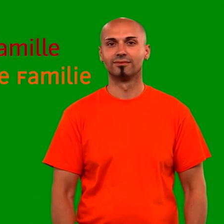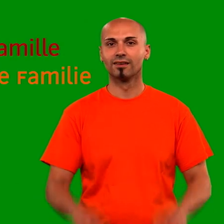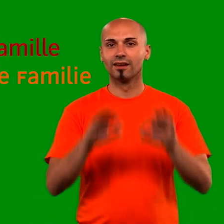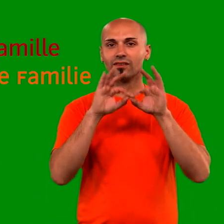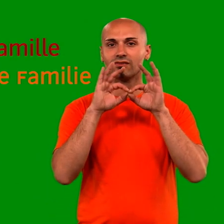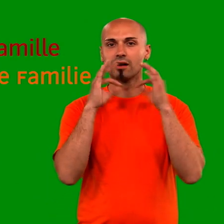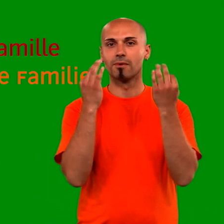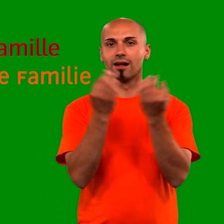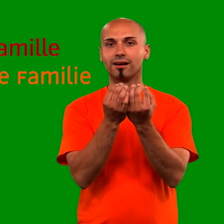Mama.